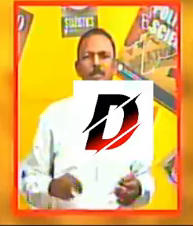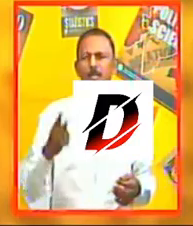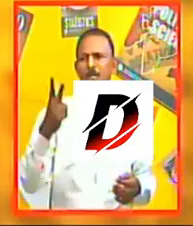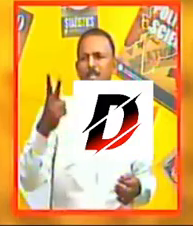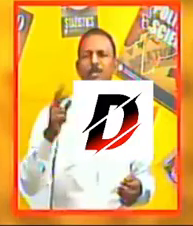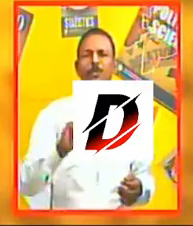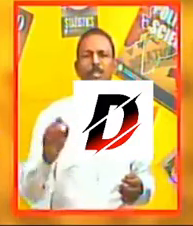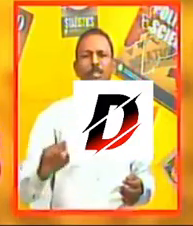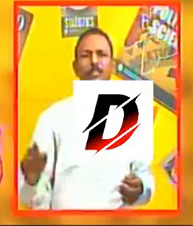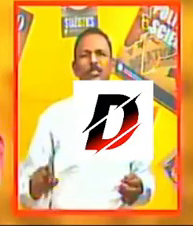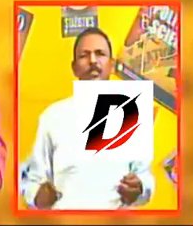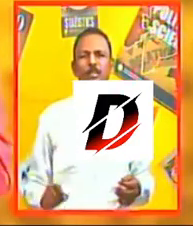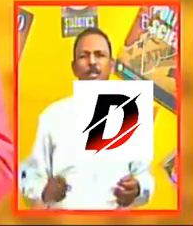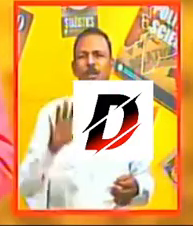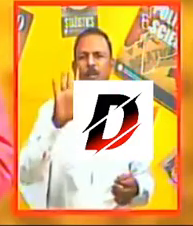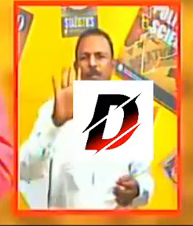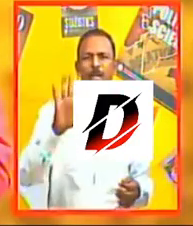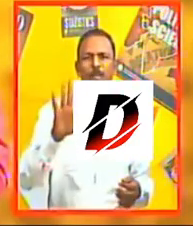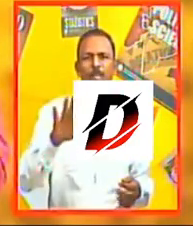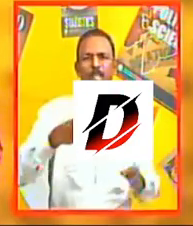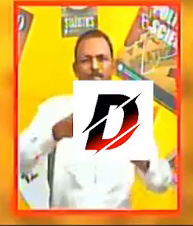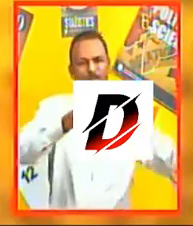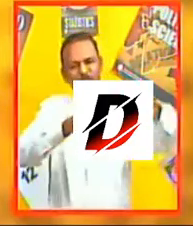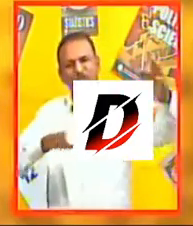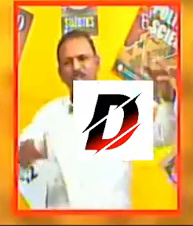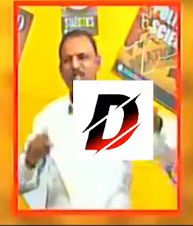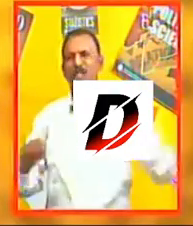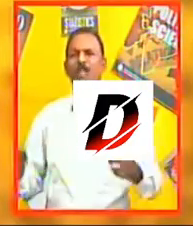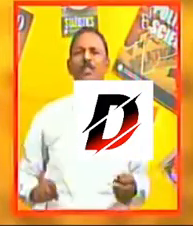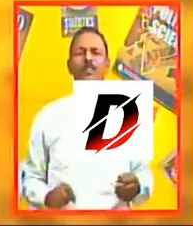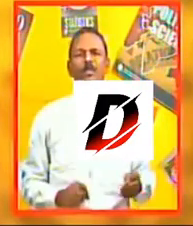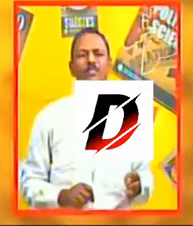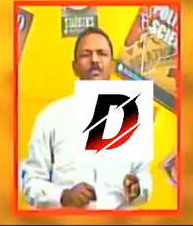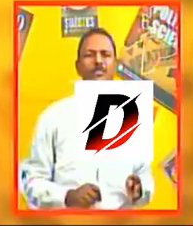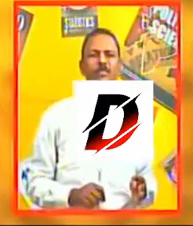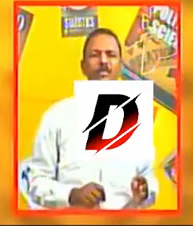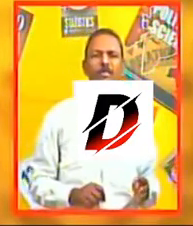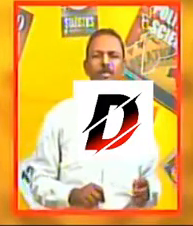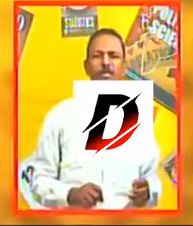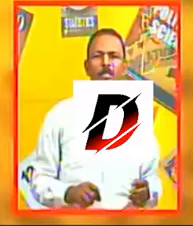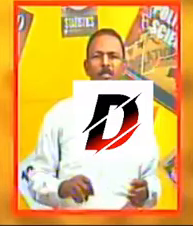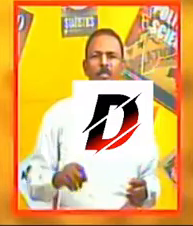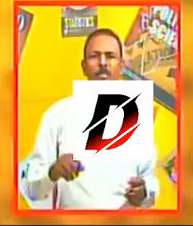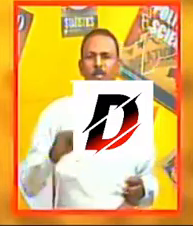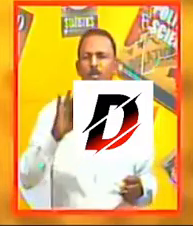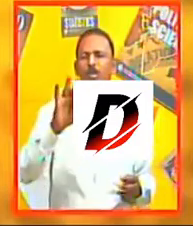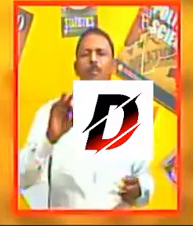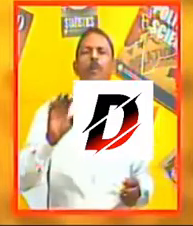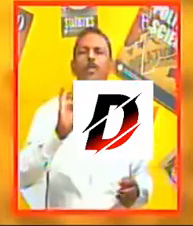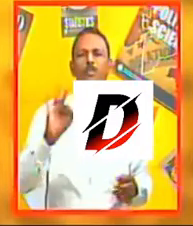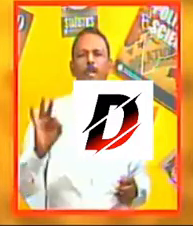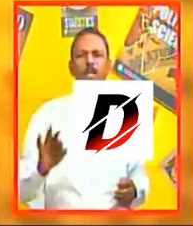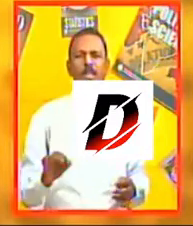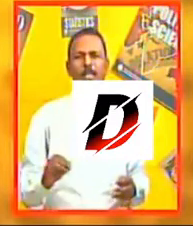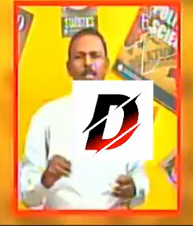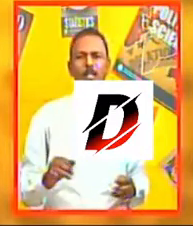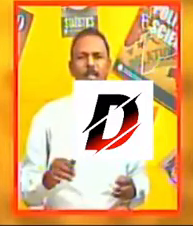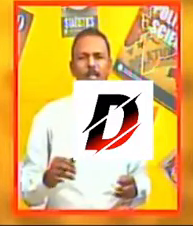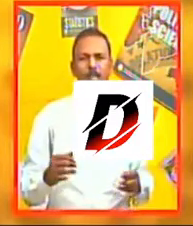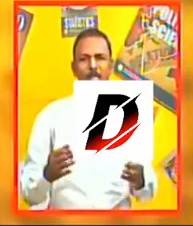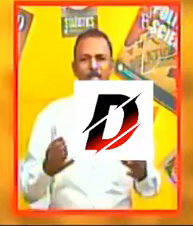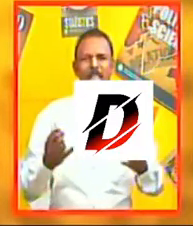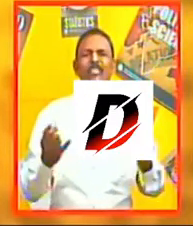மேப்லையும் குறிச்சிருப்போம். இது 2 மார்க் கொஸ்டின் எழுதி வச்சிருப்போம், 5 மார்க் கொஸ்டின் விவரிங்க அப்படின்றதுக்கு நம்ம குறிச்சு வச்சிருப்போம். சரி, இப்போ நீங்கள் 3 பீடபூமி